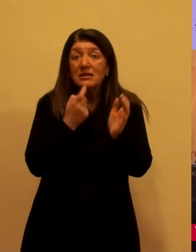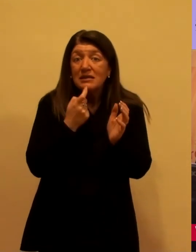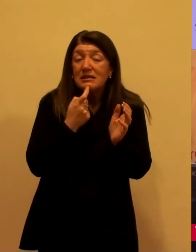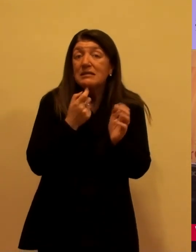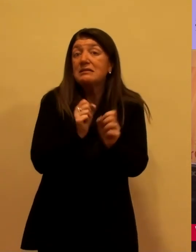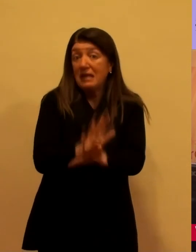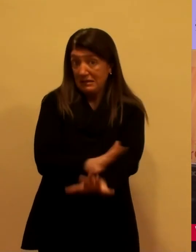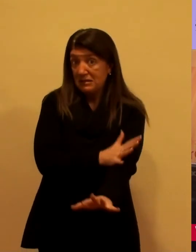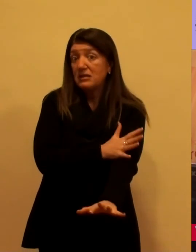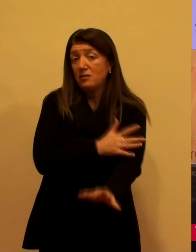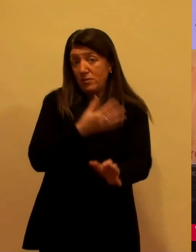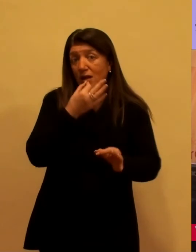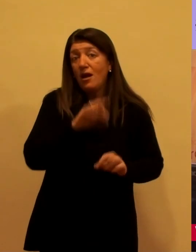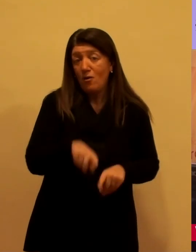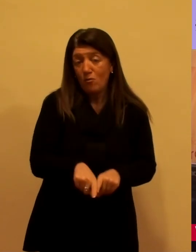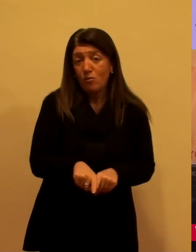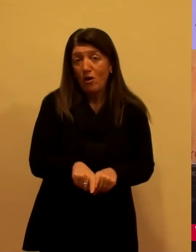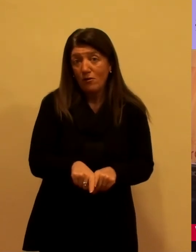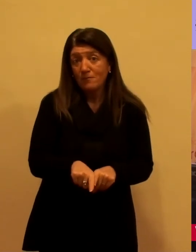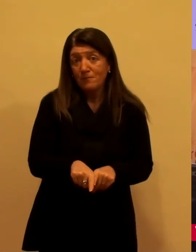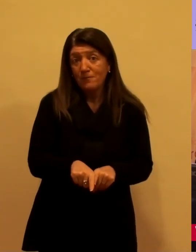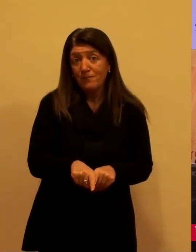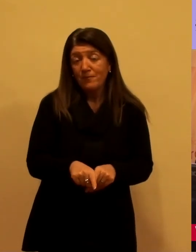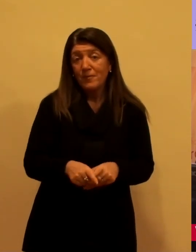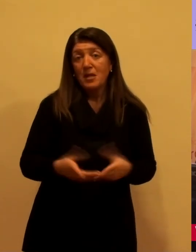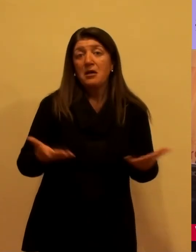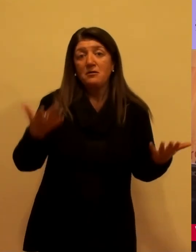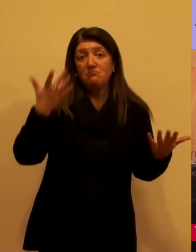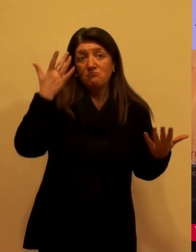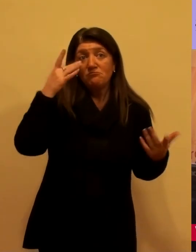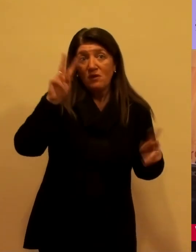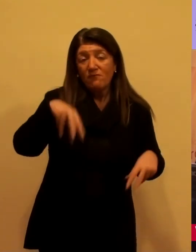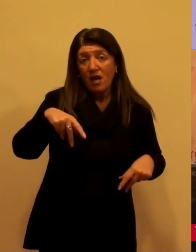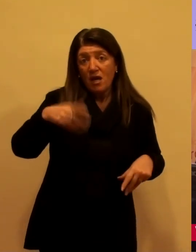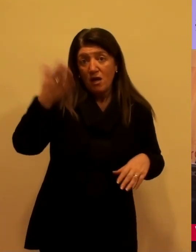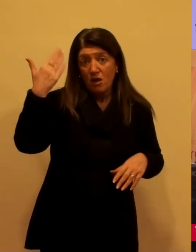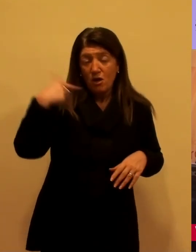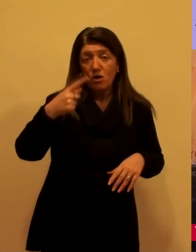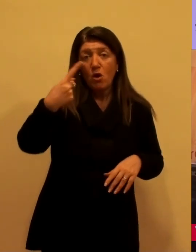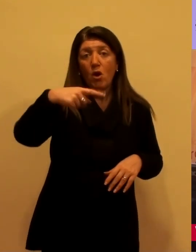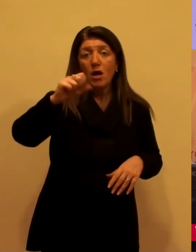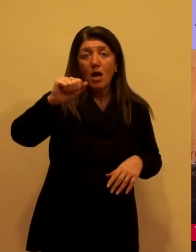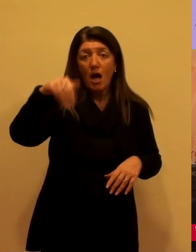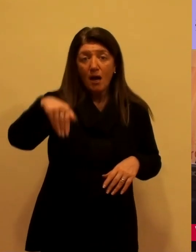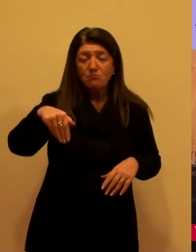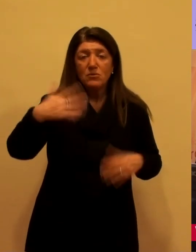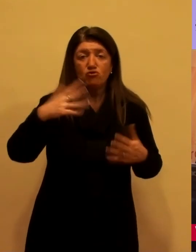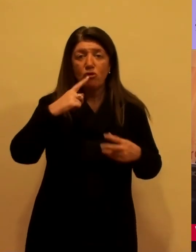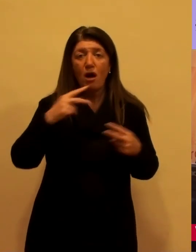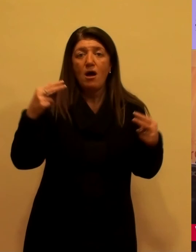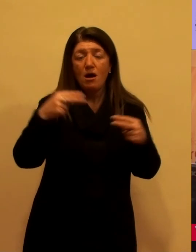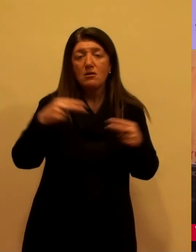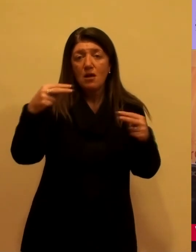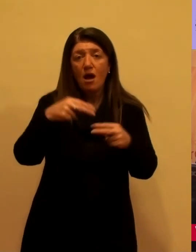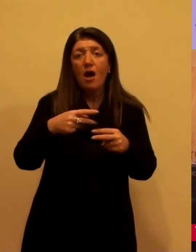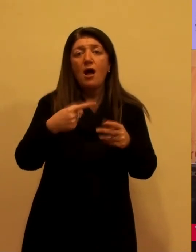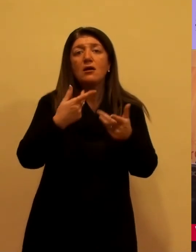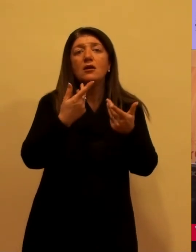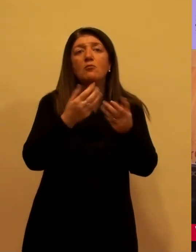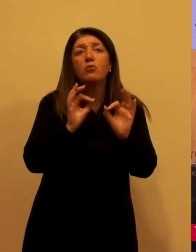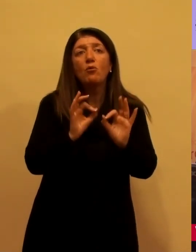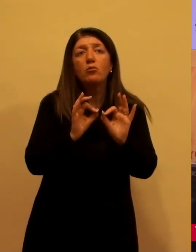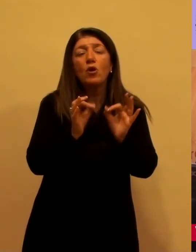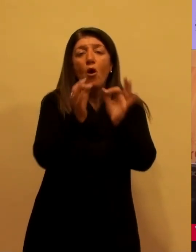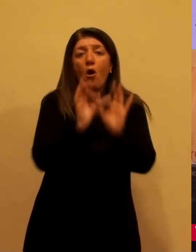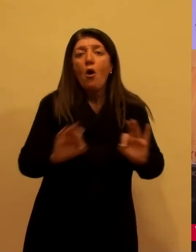non importa. Mentre, non so, appunto... anche alla gamma, appena cambia, adesso la gamma da diversi anni non ha più un ordine cronologico